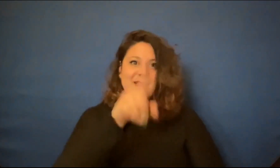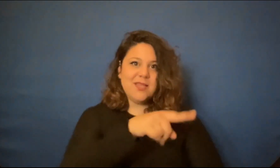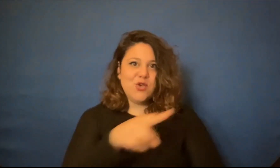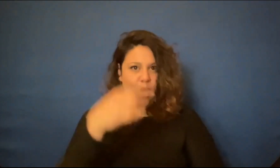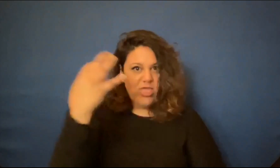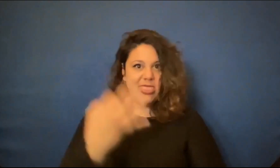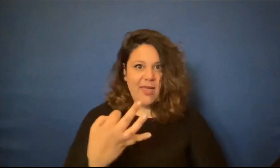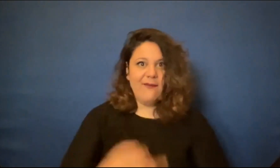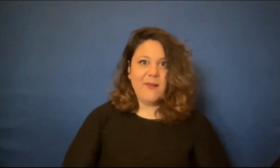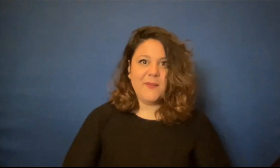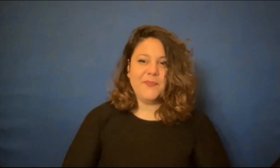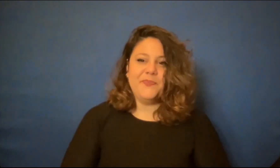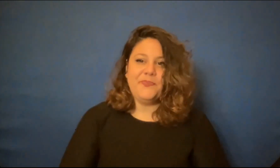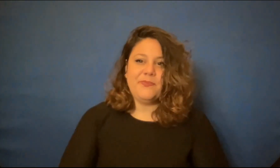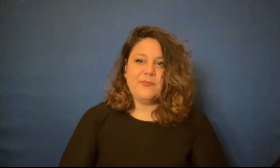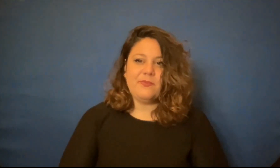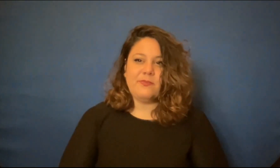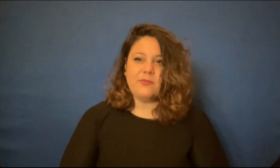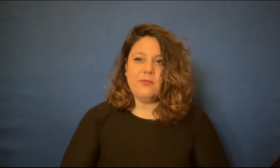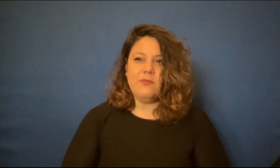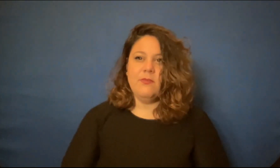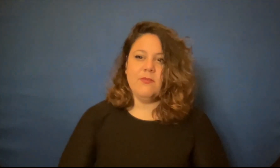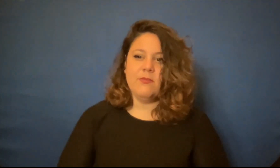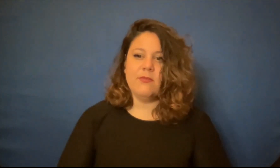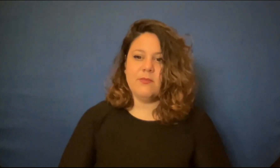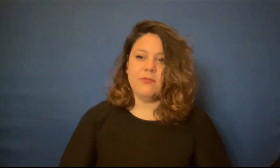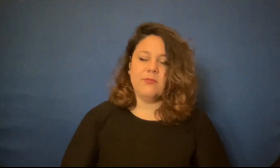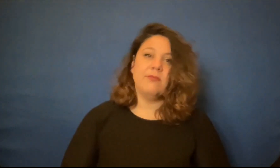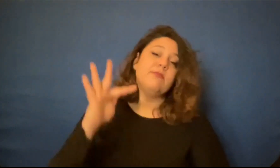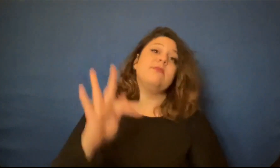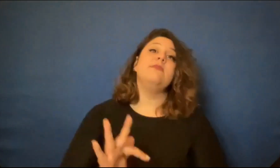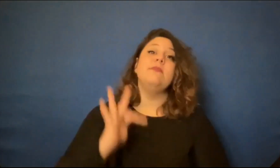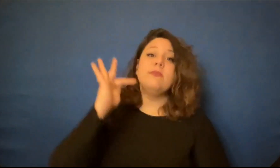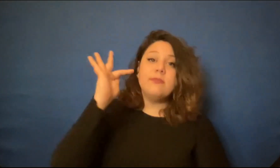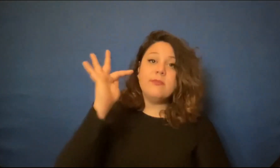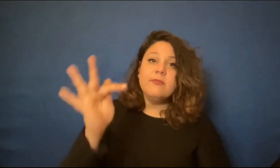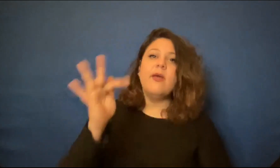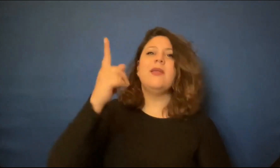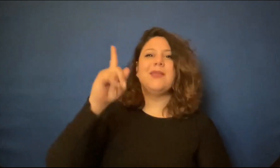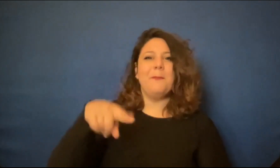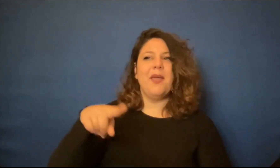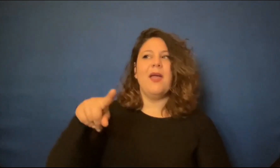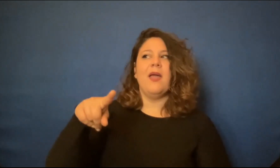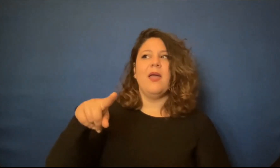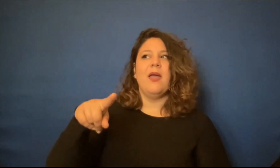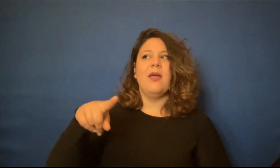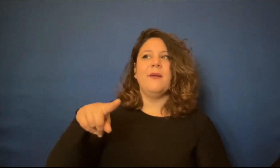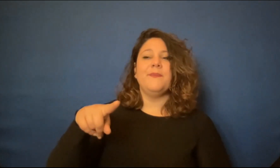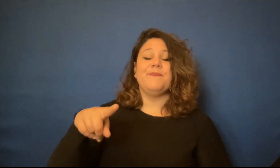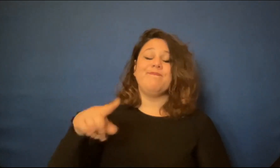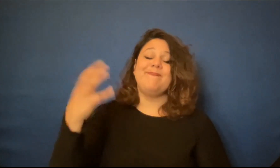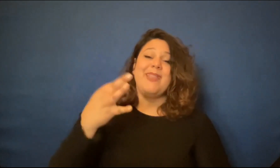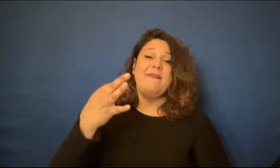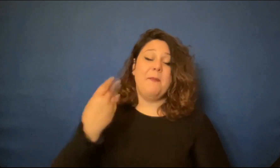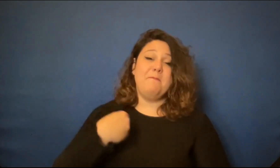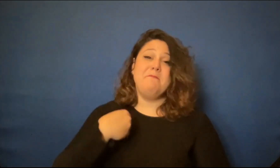en los centros, ¿no? Y además, pues con la ayuda de profesionales que deberían estar en todos los centros, como bien